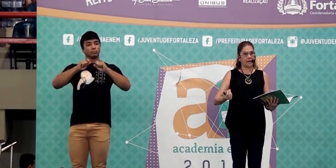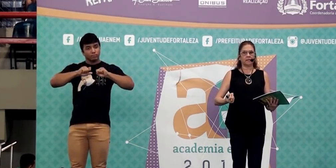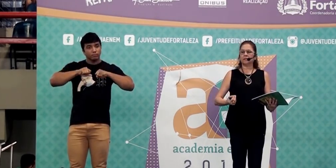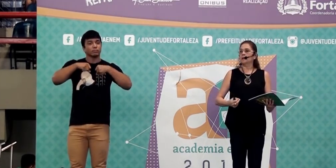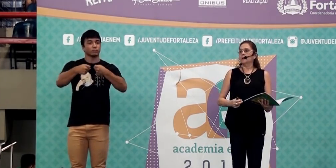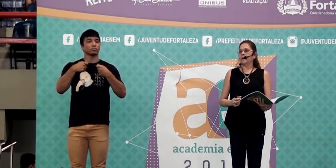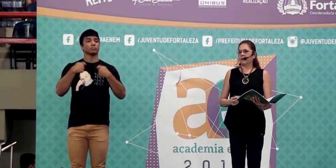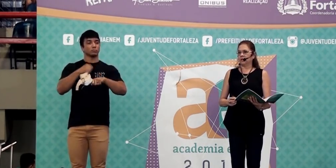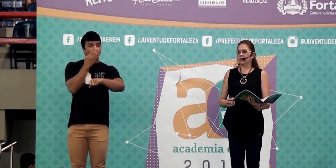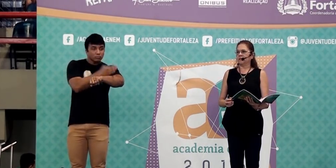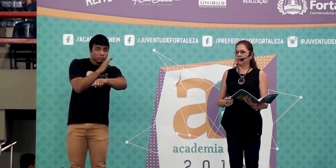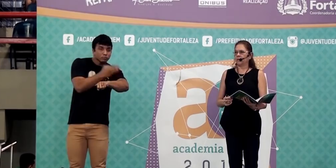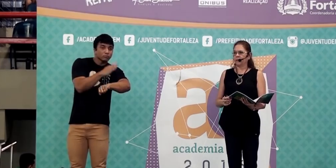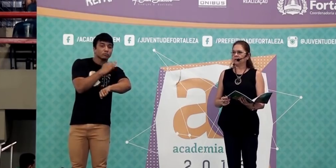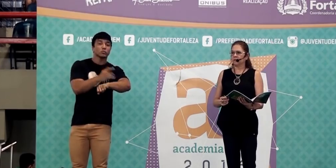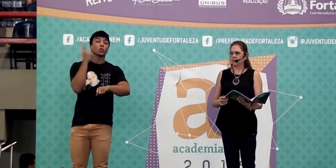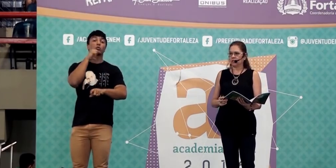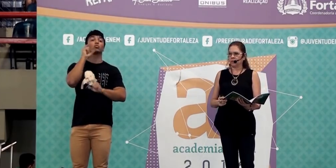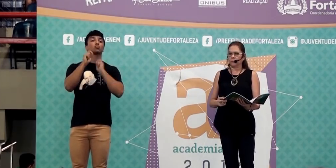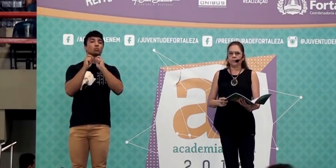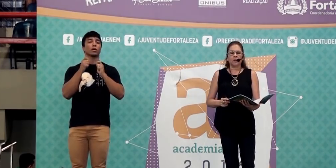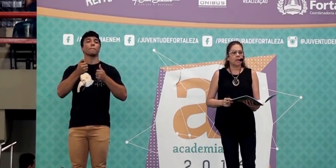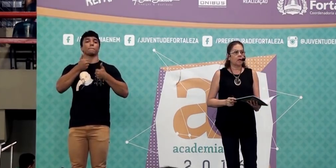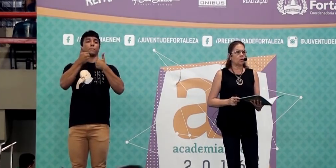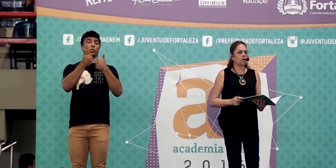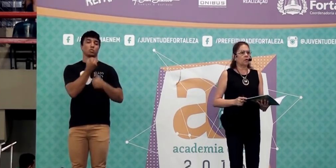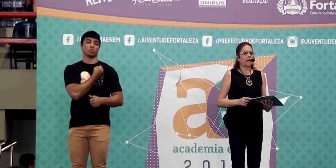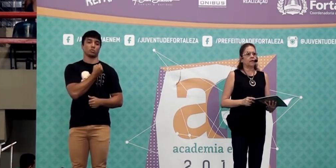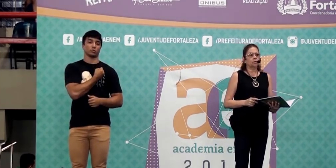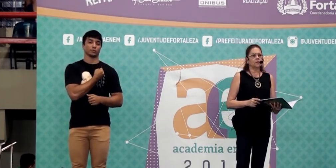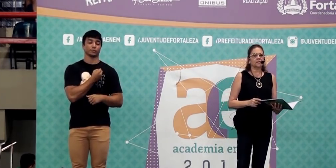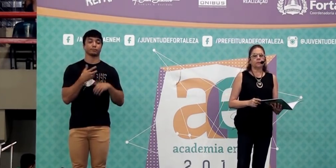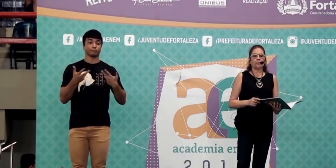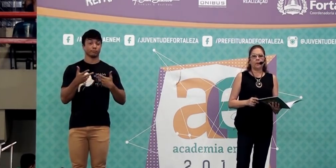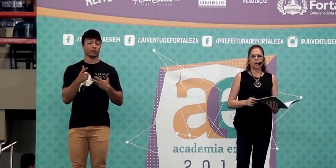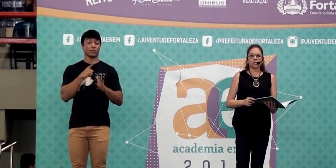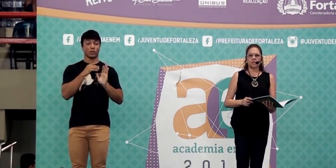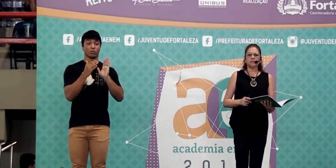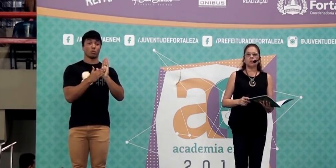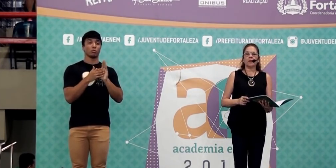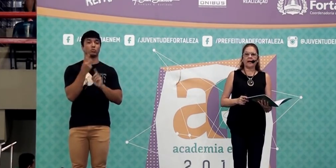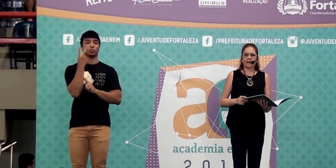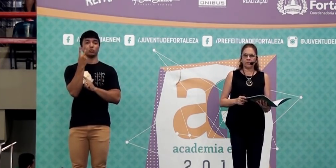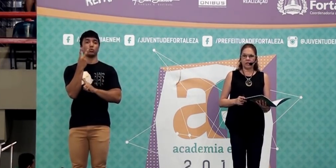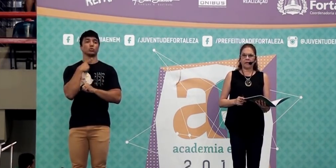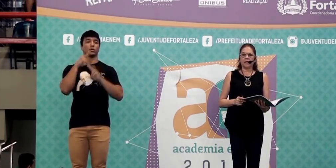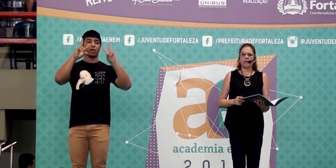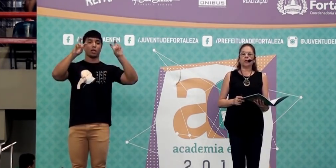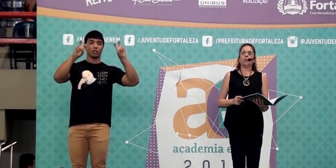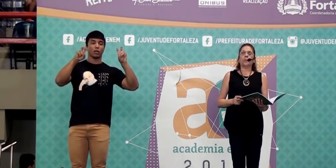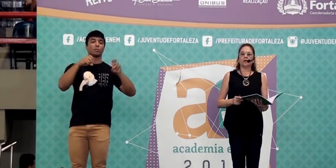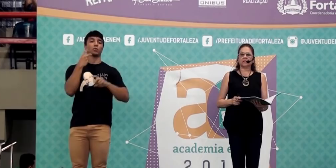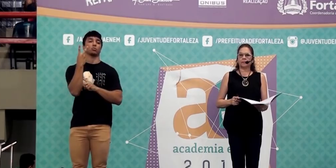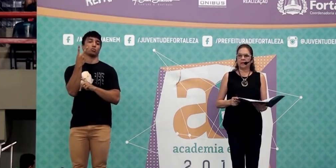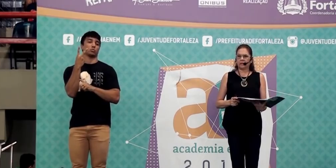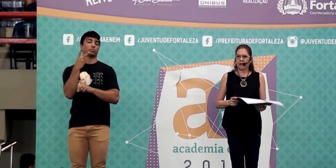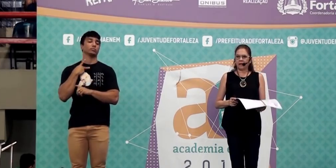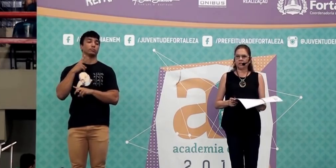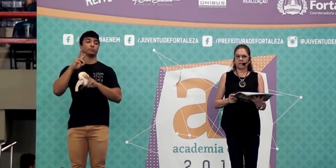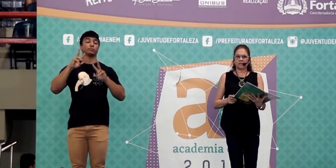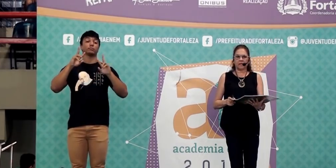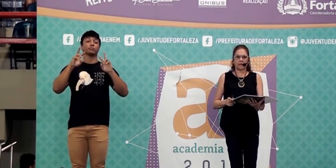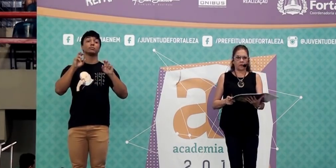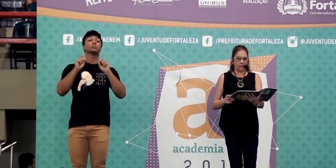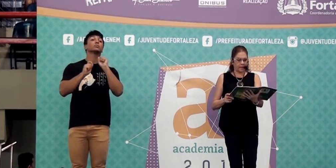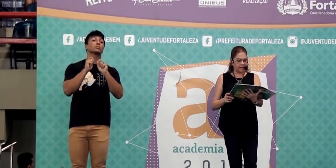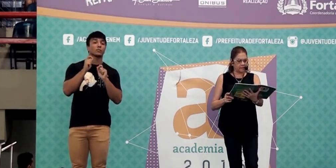treinar mais, para que a gente seja bem-sucedido. Eu coloquei duas propostas com cara de Enem, com